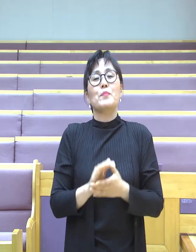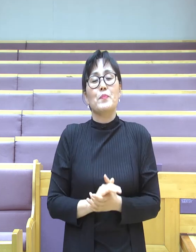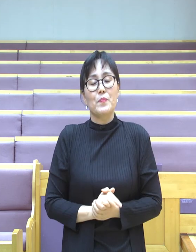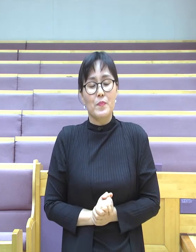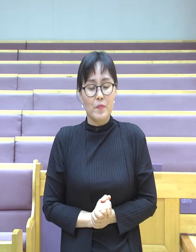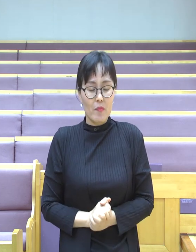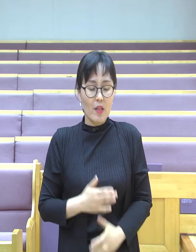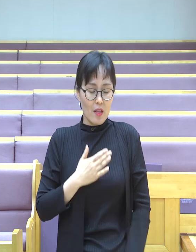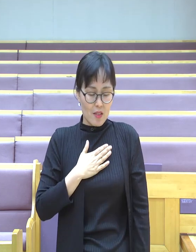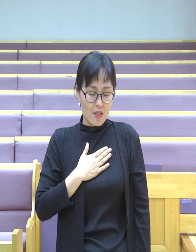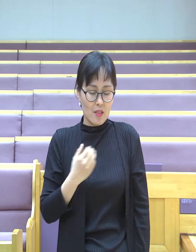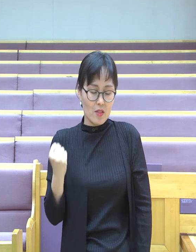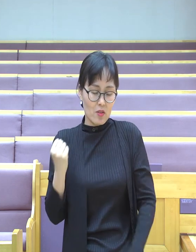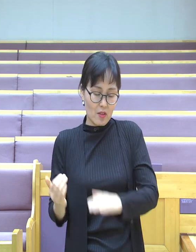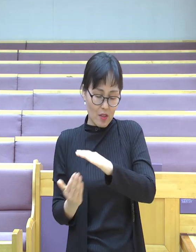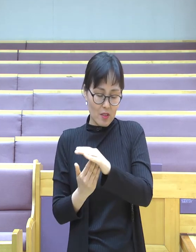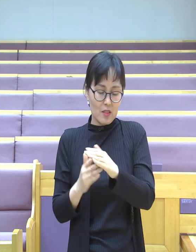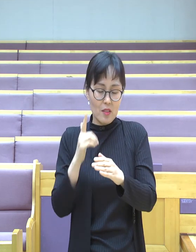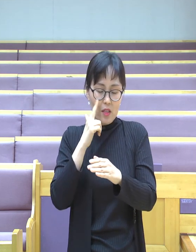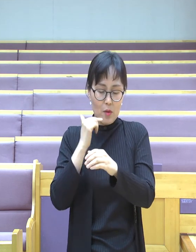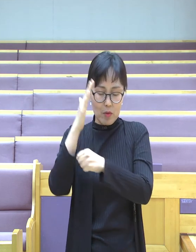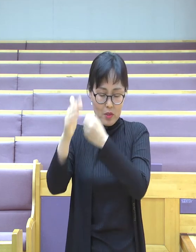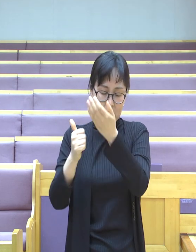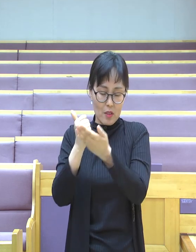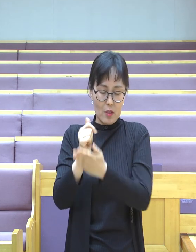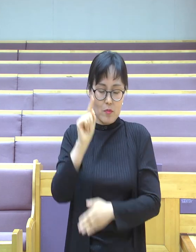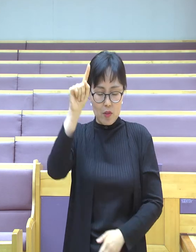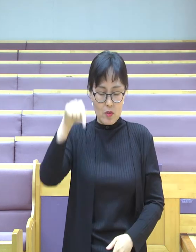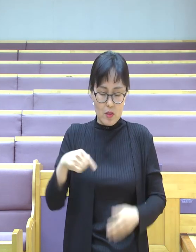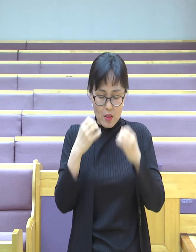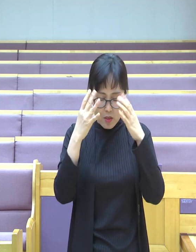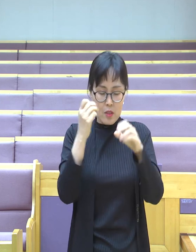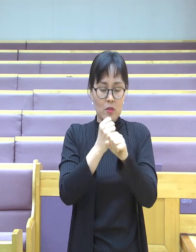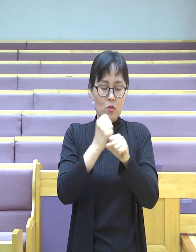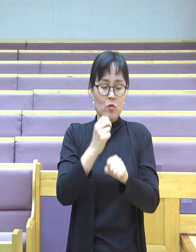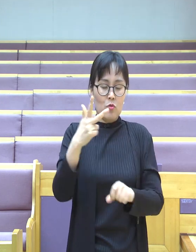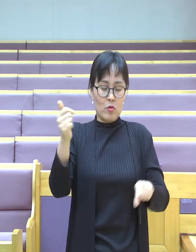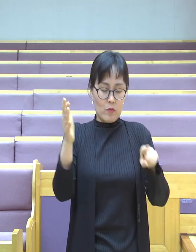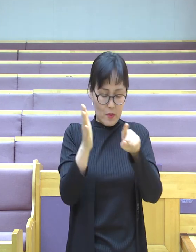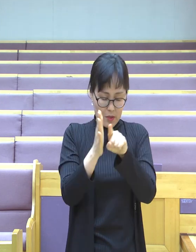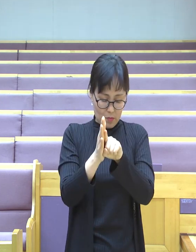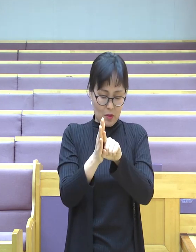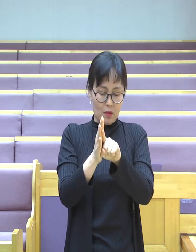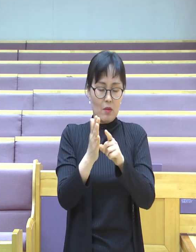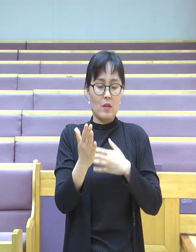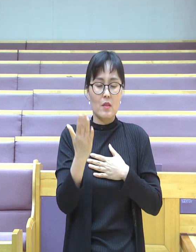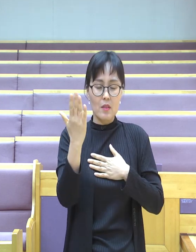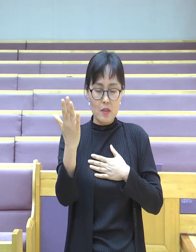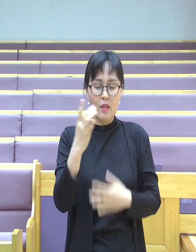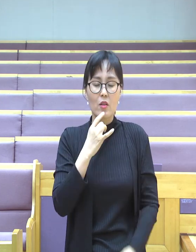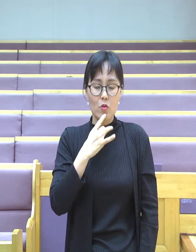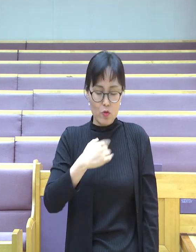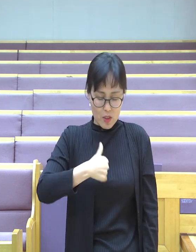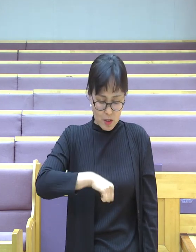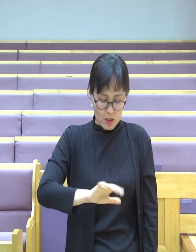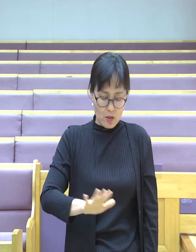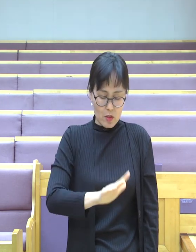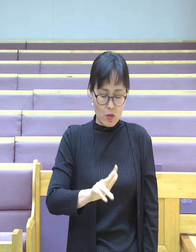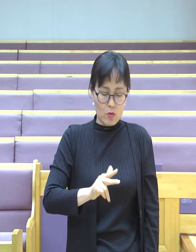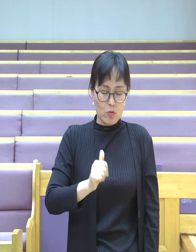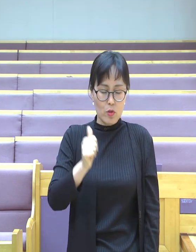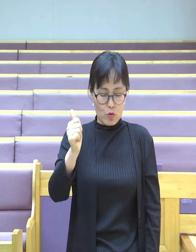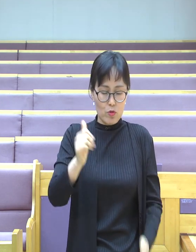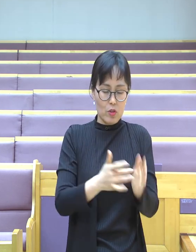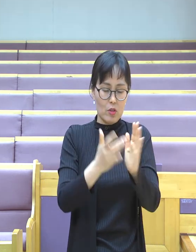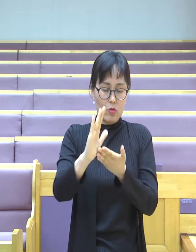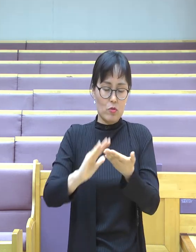송축하리이다. 나는 전능하신 아버지 하나님 천지의 창조주를 믿습니다. 나는 그의 유일하신 아들 우리